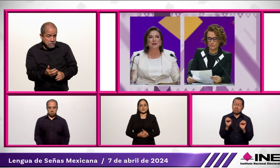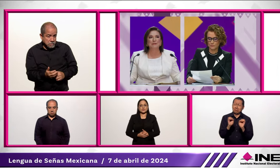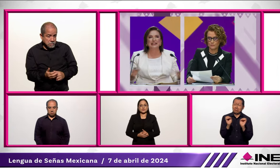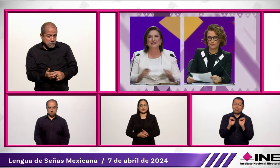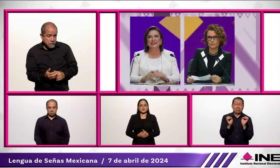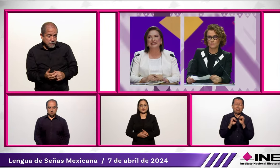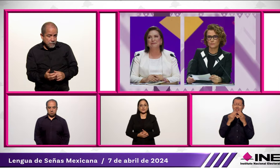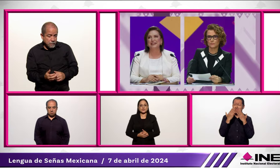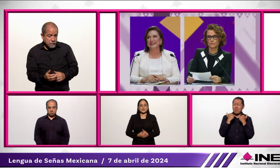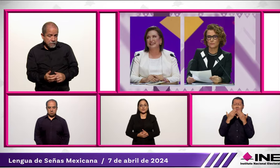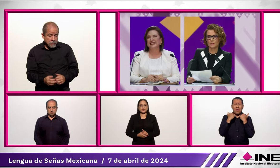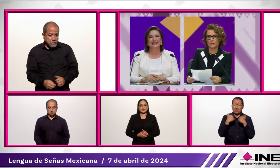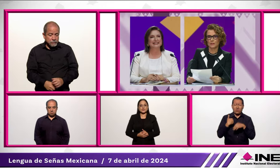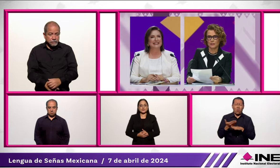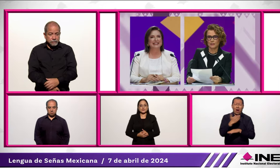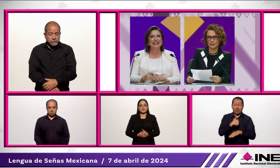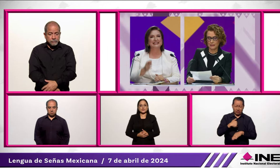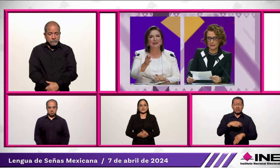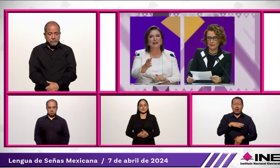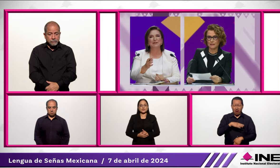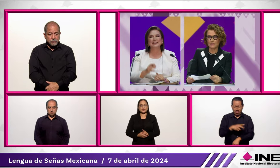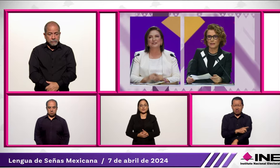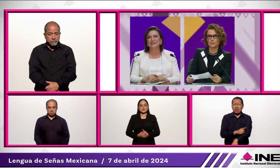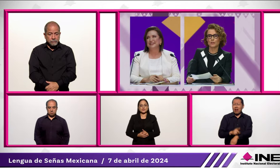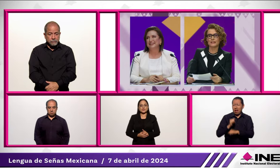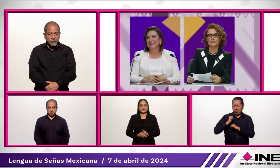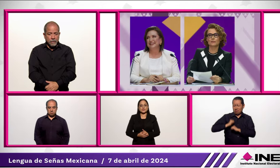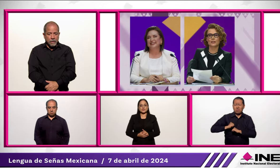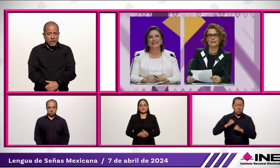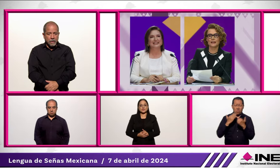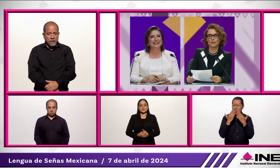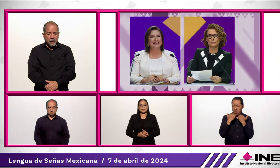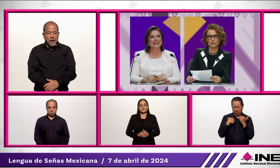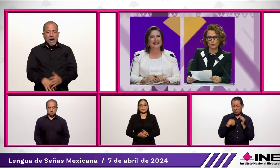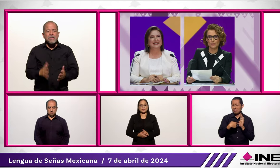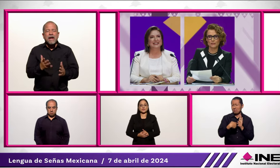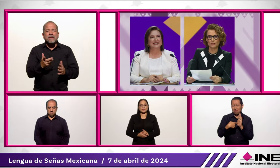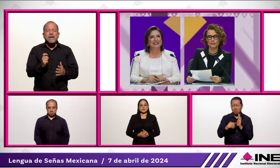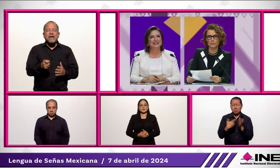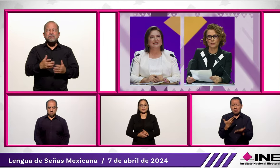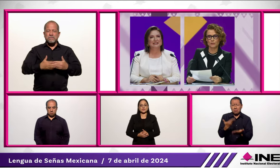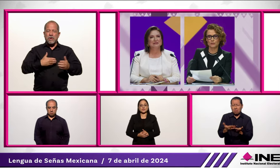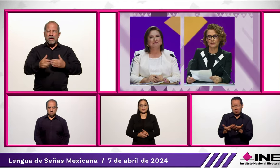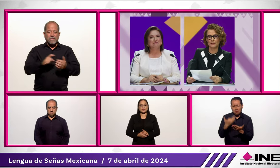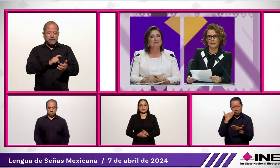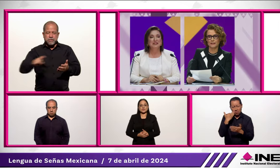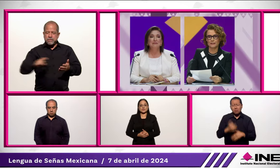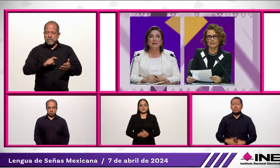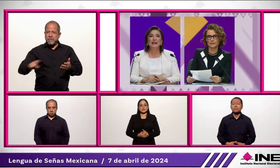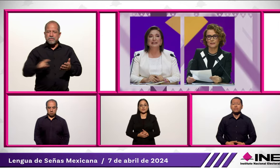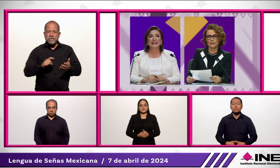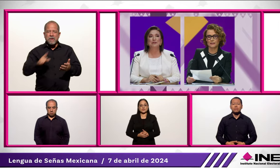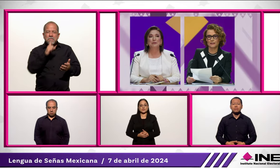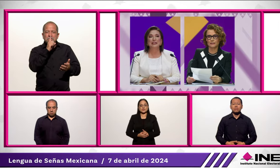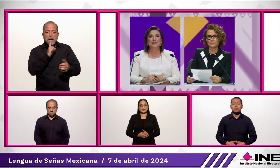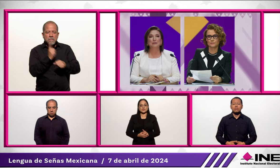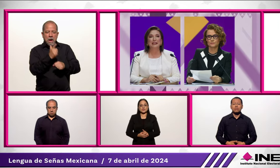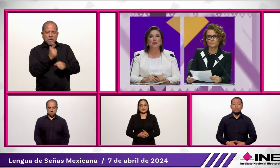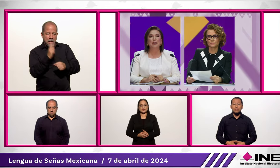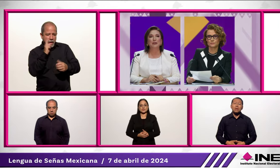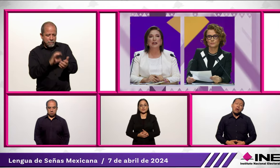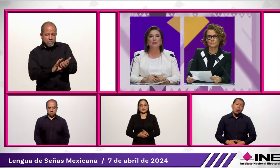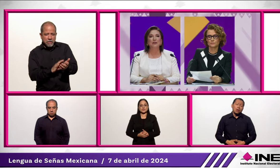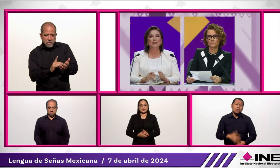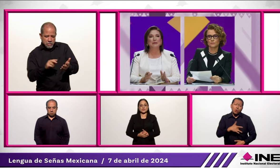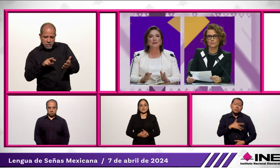hay una sola operación en esa empresa. Y se lo demuestro. ¿El polígrafo sería un instrumento que se podría utilizar? Me parece que es un buen